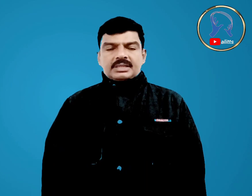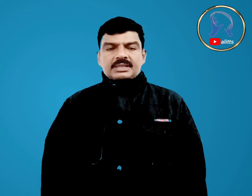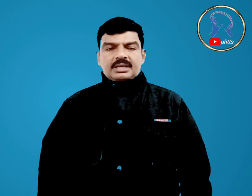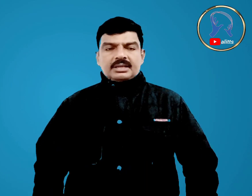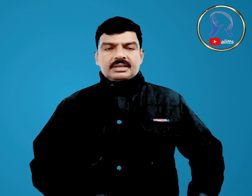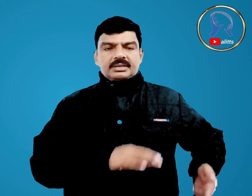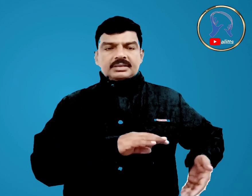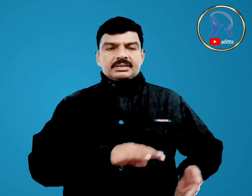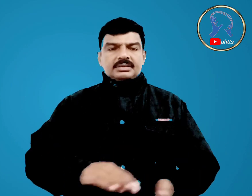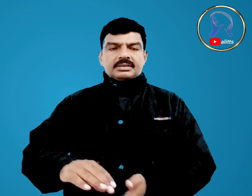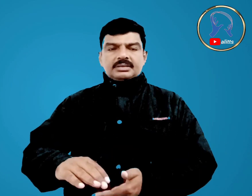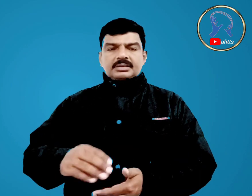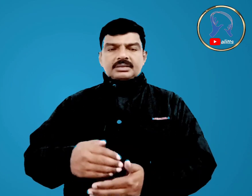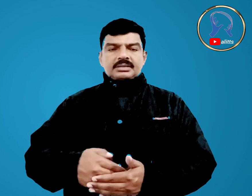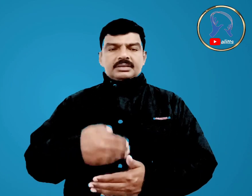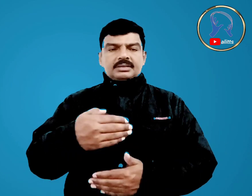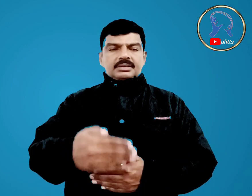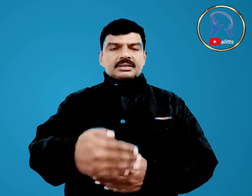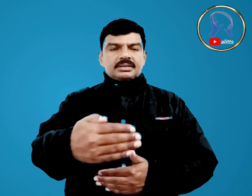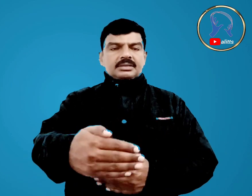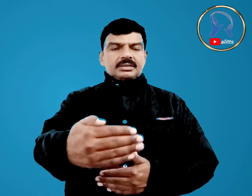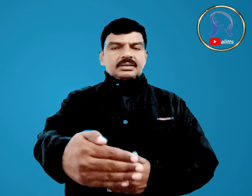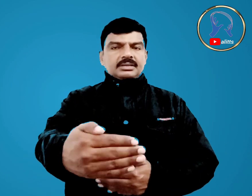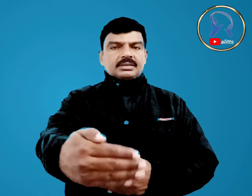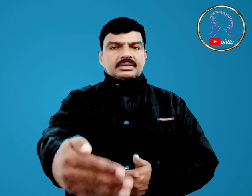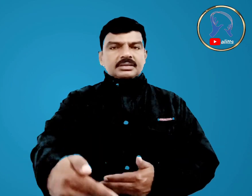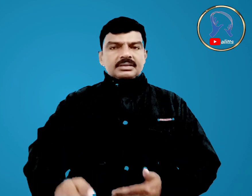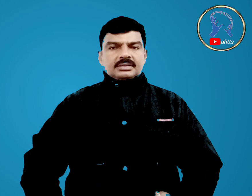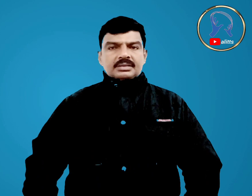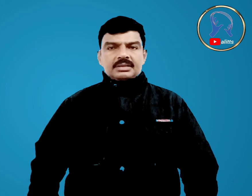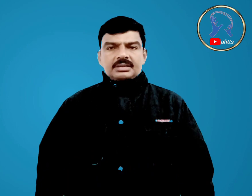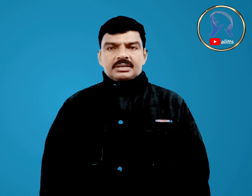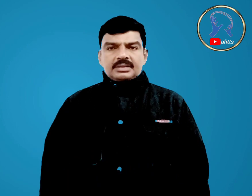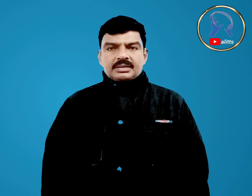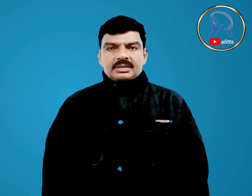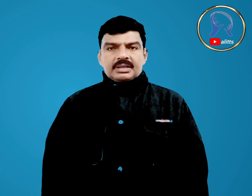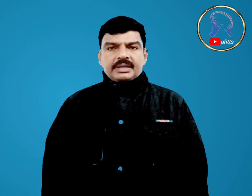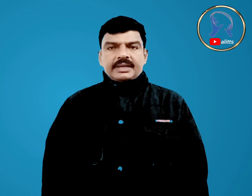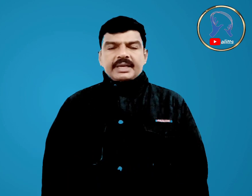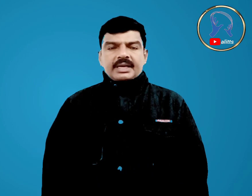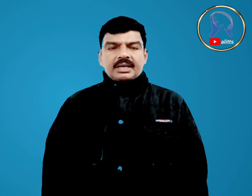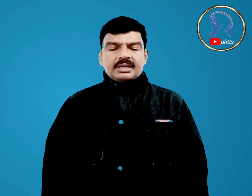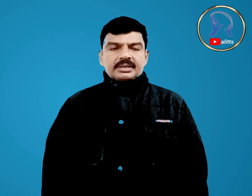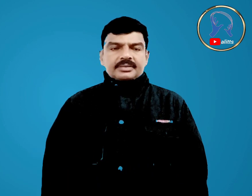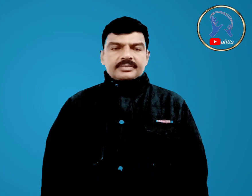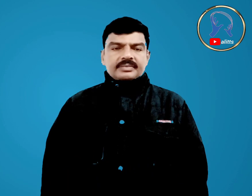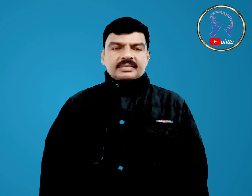नस्ल निकल